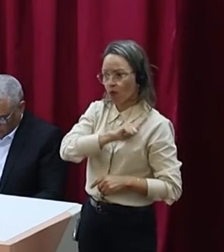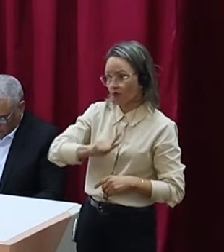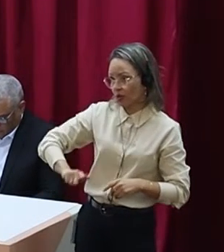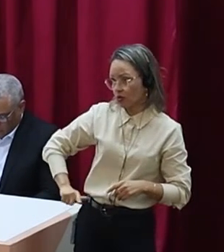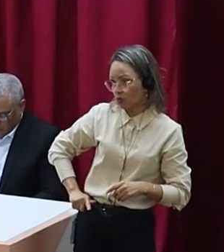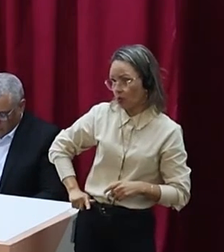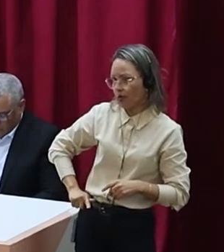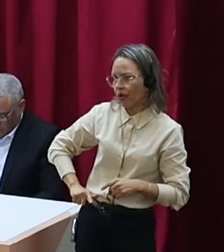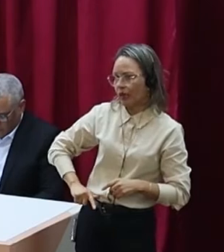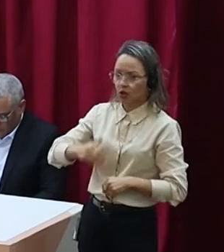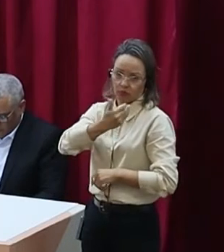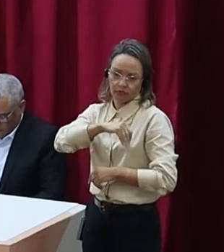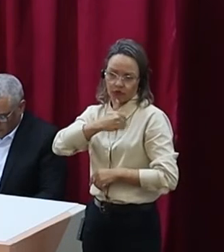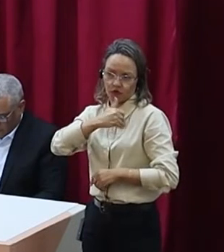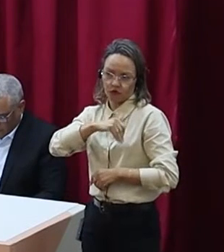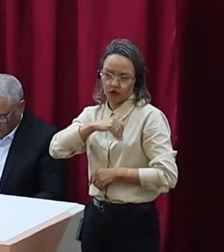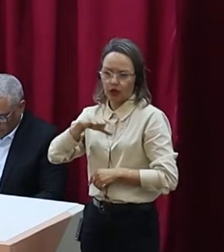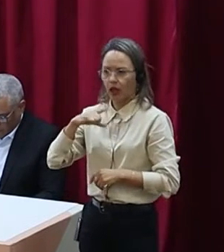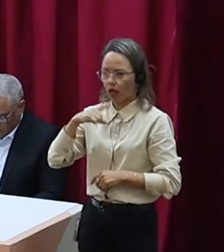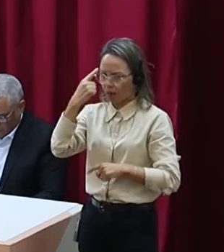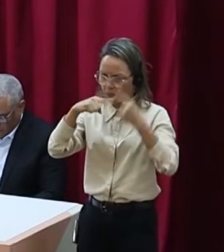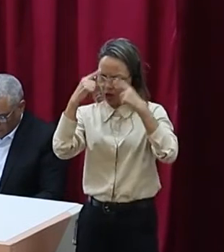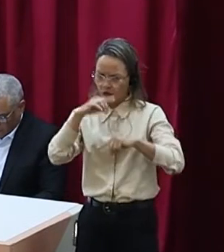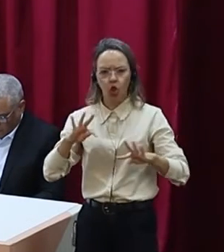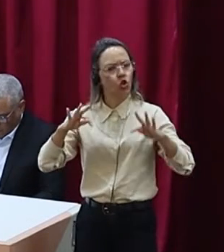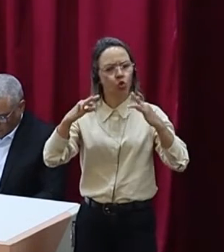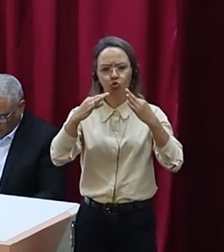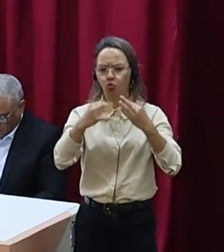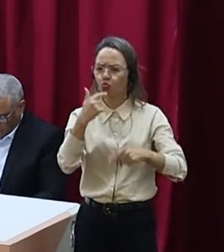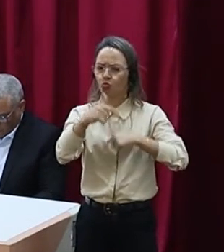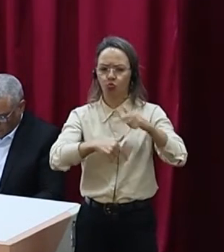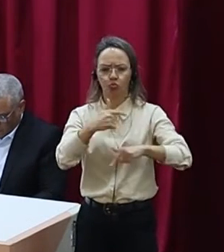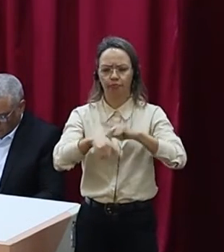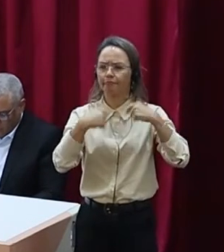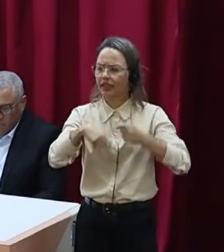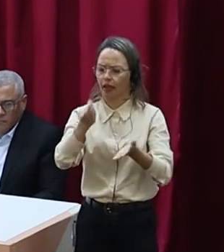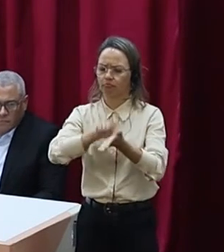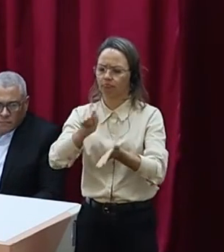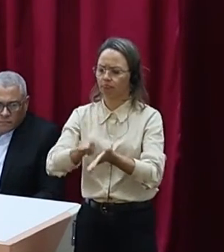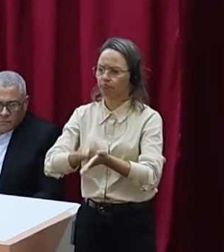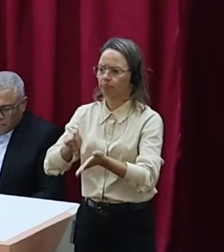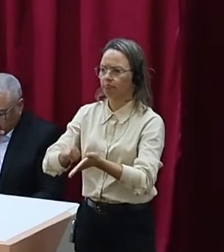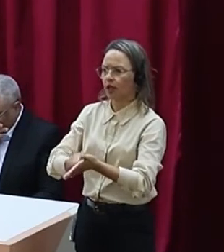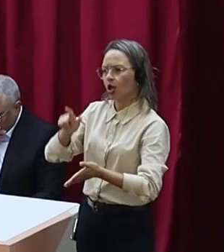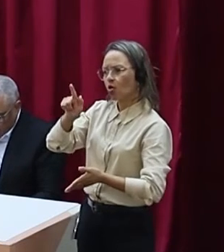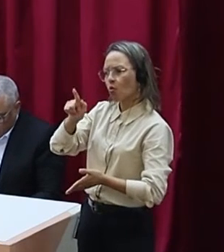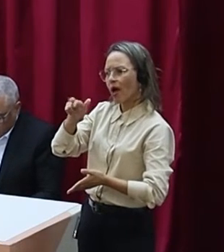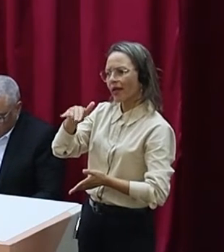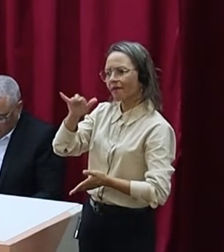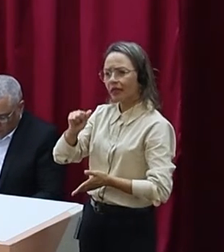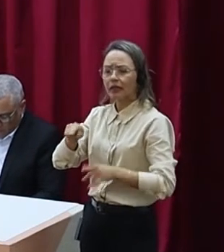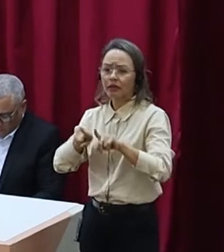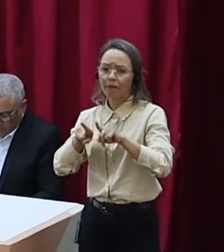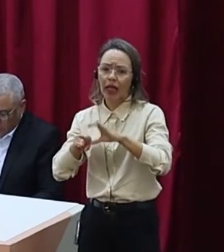Él mandaba a pregonar todos sus trabajos en guaraní y en castellano. Era de uso oficial. Manuel